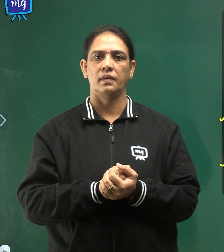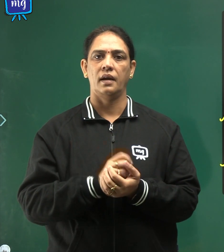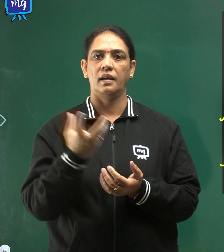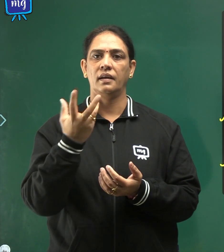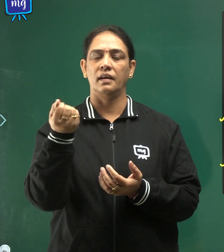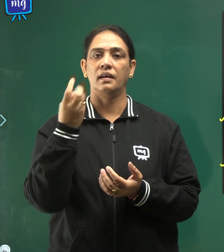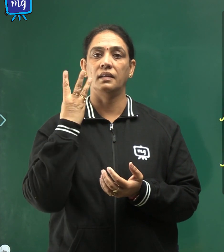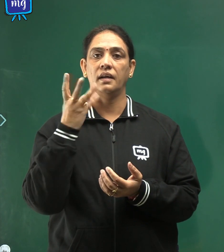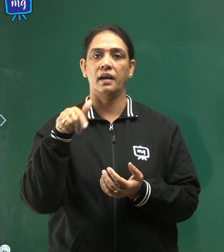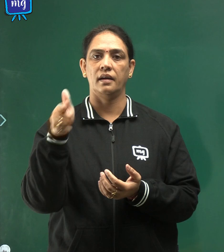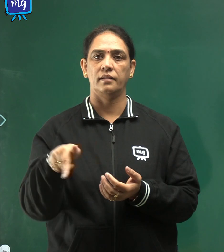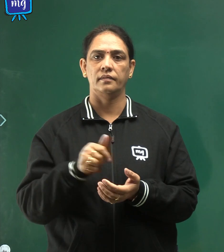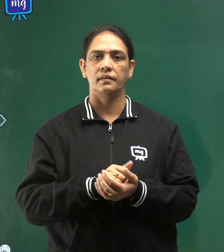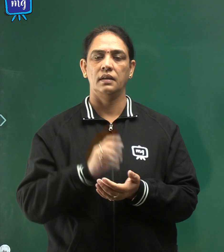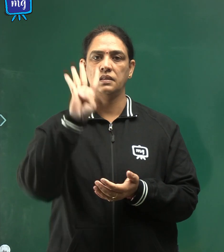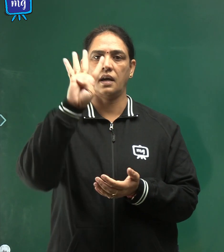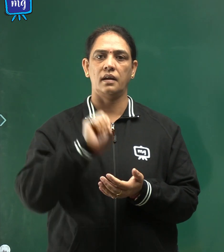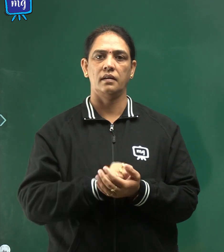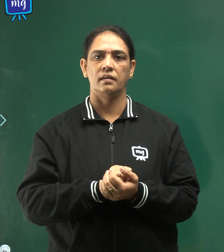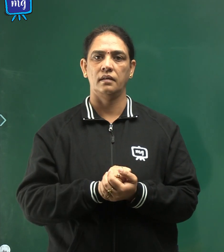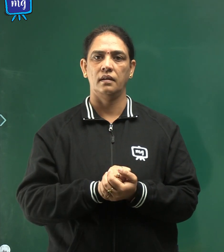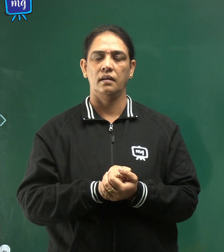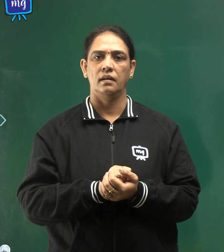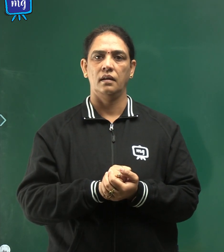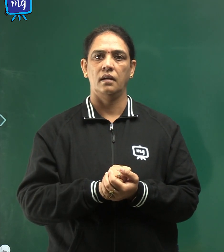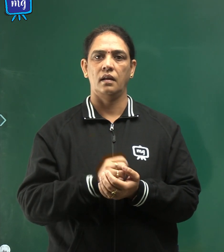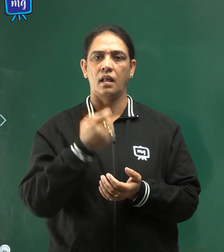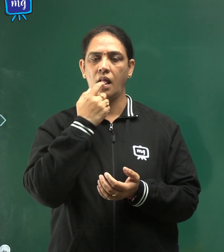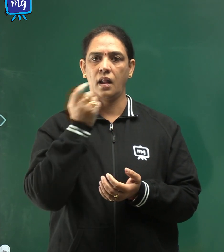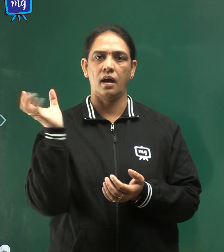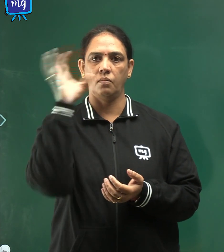कितनी है? 4 लाल गेंद